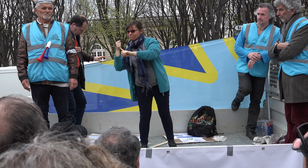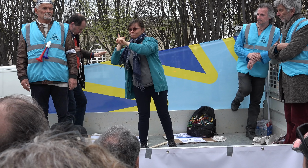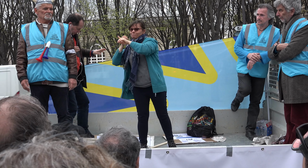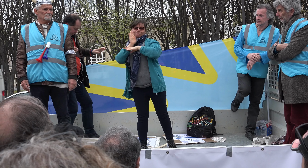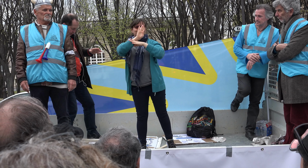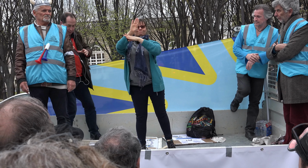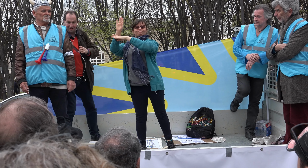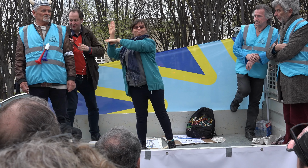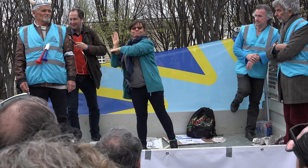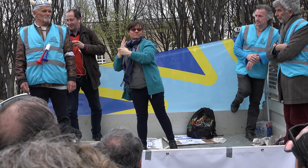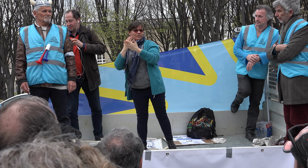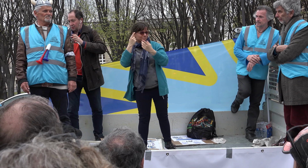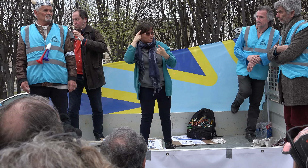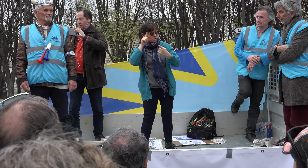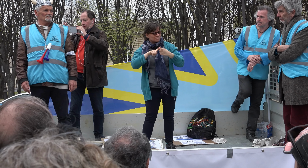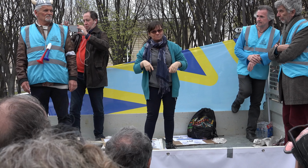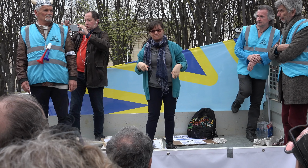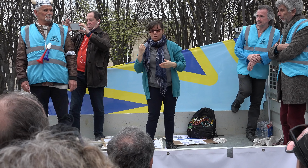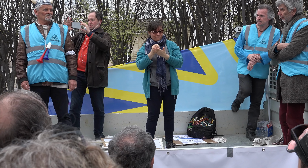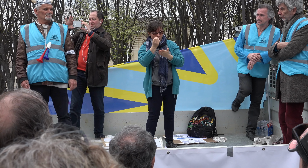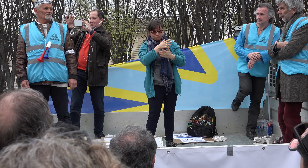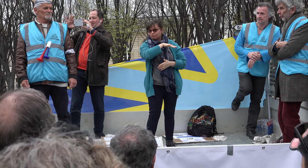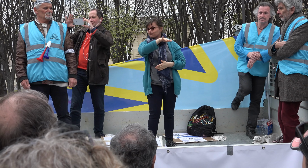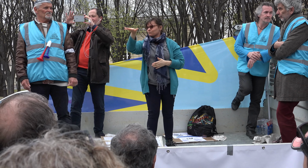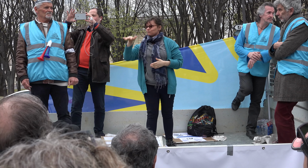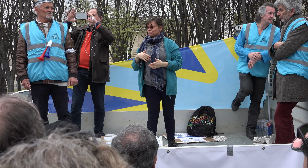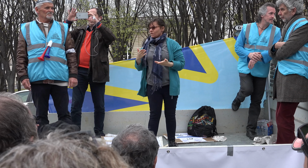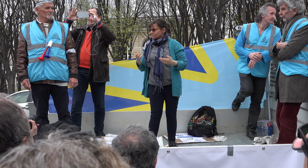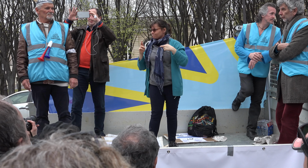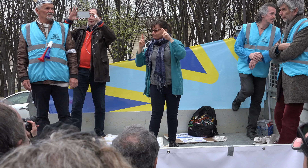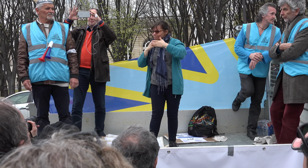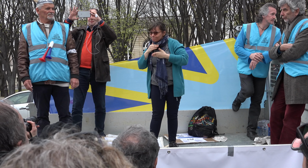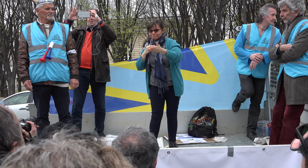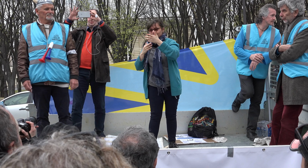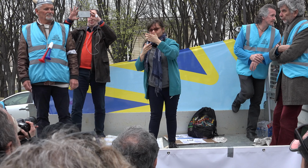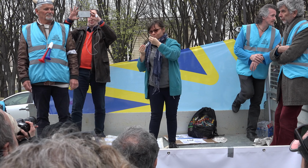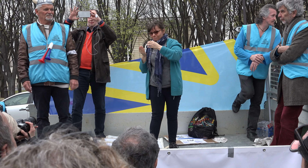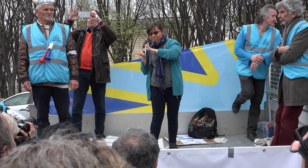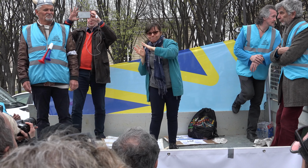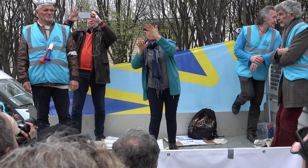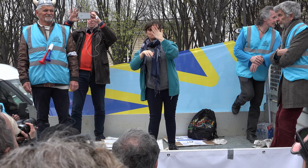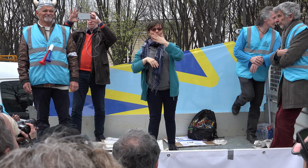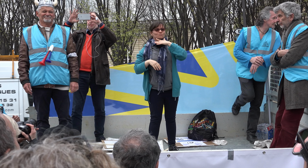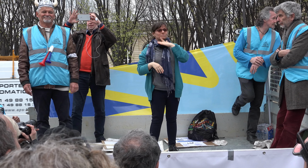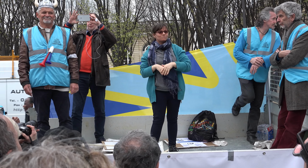manifestations. En fait, ce réseau est là pour montrer qu'on existe nous aussi, qu'on est présent dans la communauté